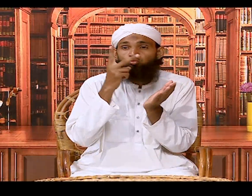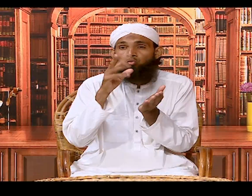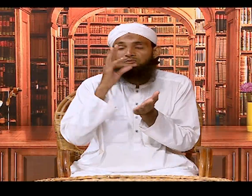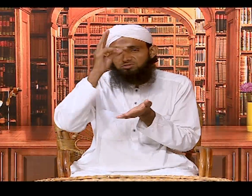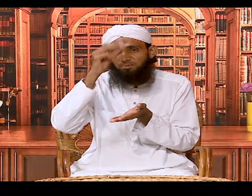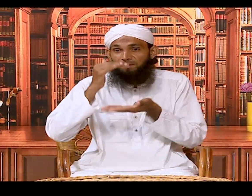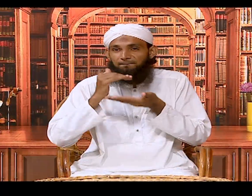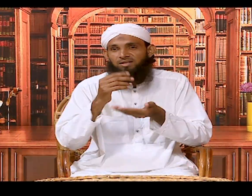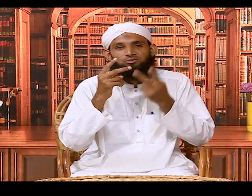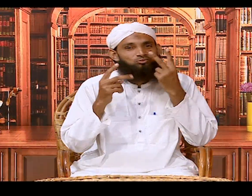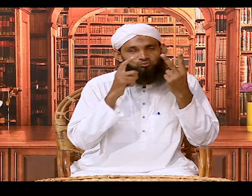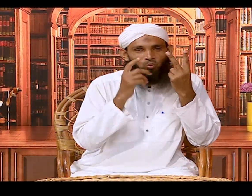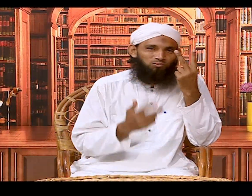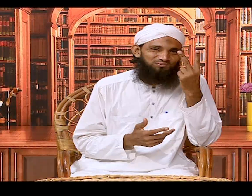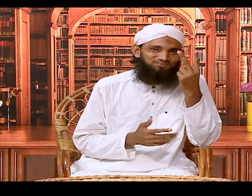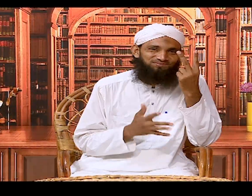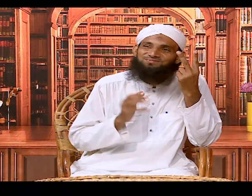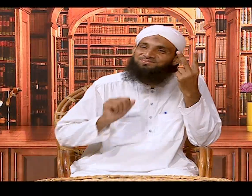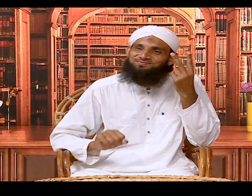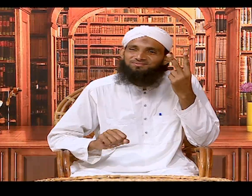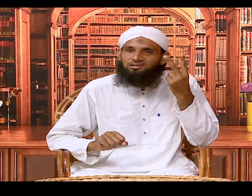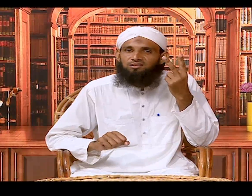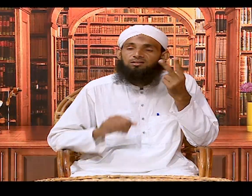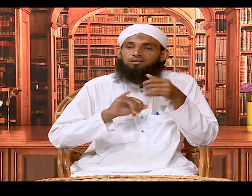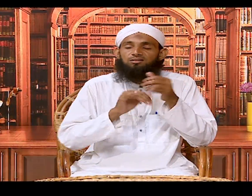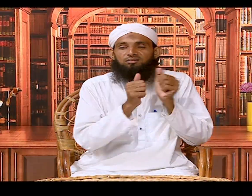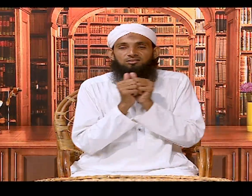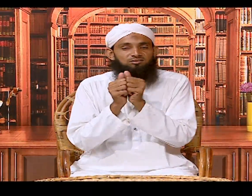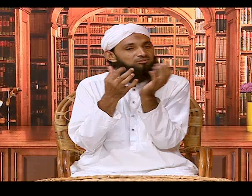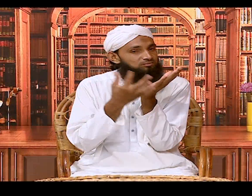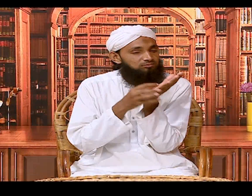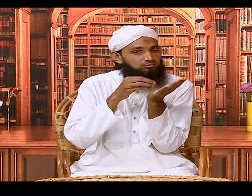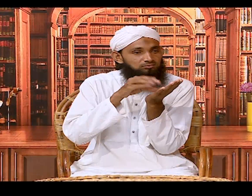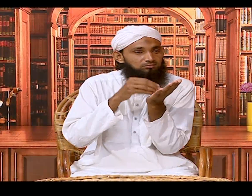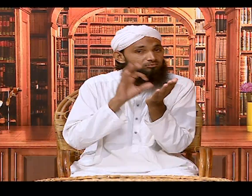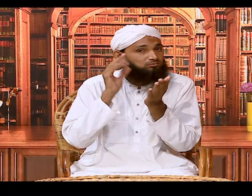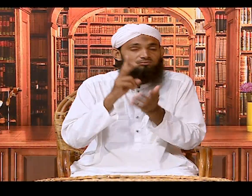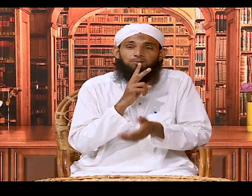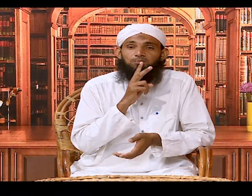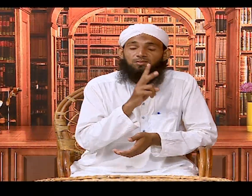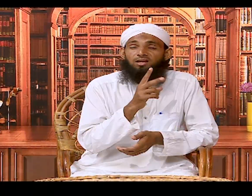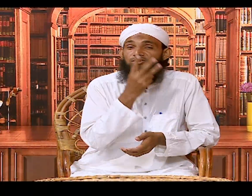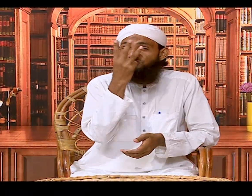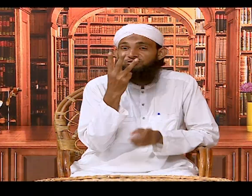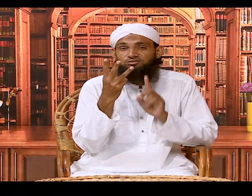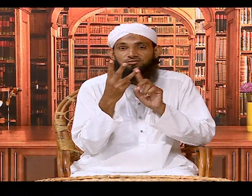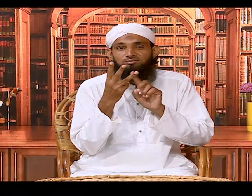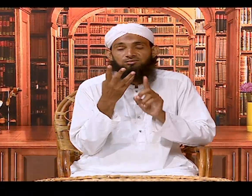نکاح میں کسی نبی علیہ السلام کی 2 بیٹیاں آئی ہوں۔ تیسری خصوصیت، حیا فرمانے والے۔ حضرت عثمان غنی رضی اللہ عنہ